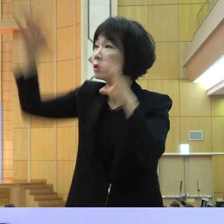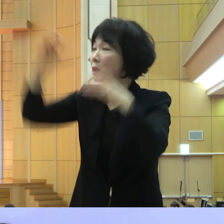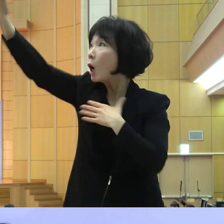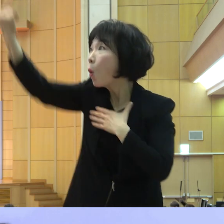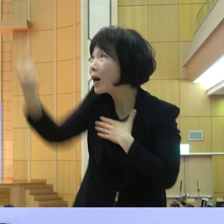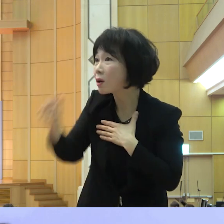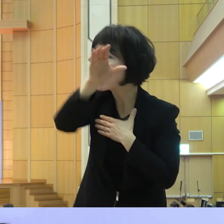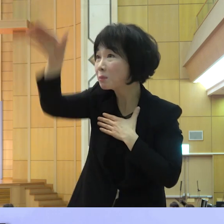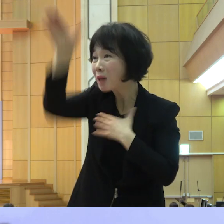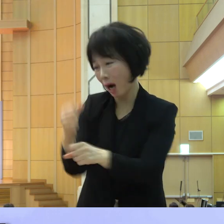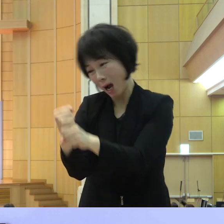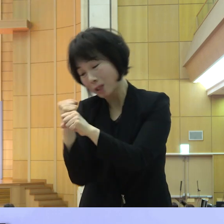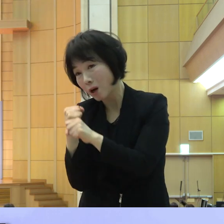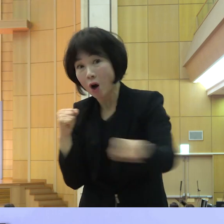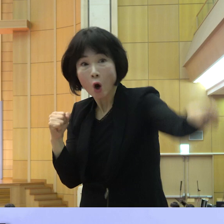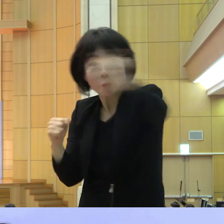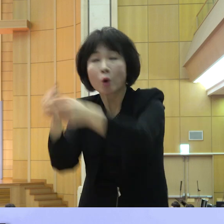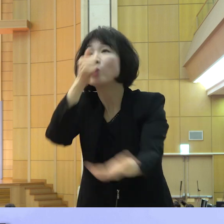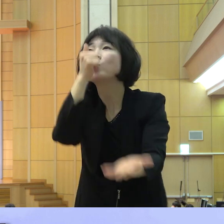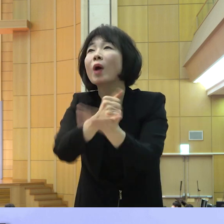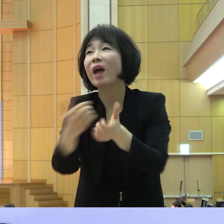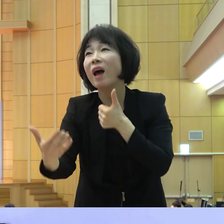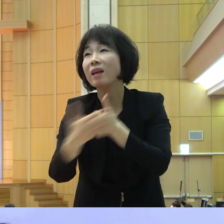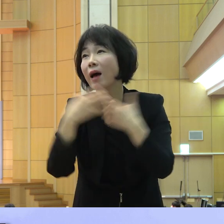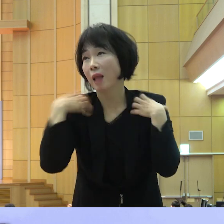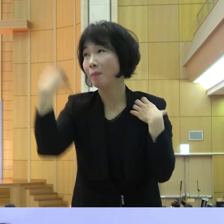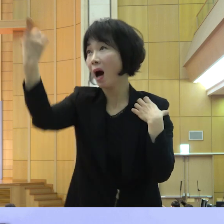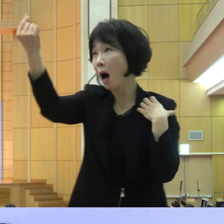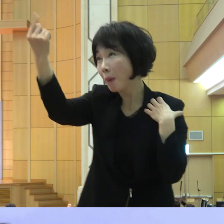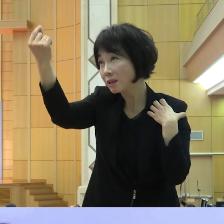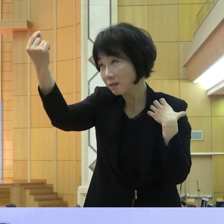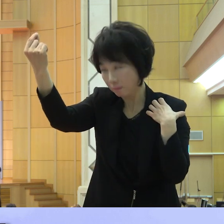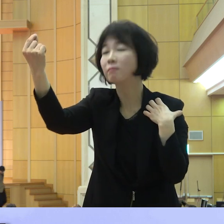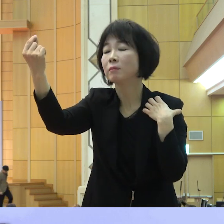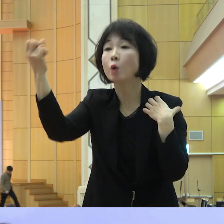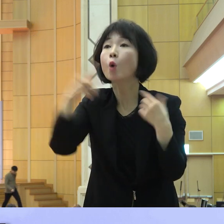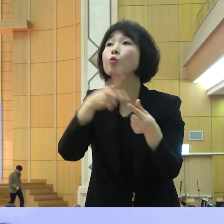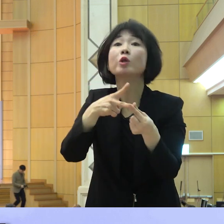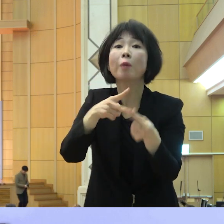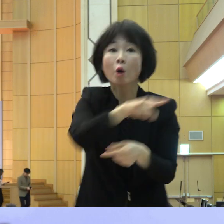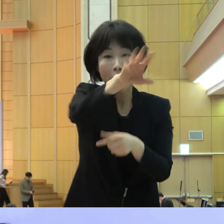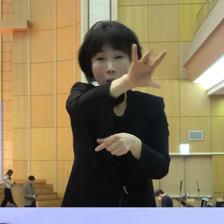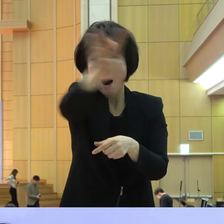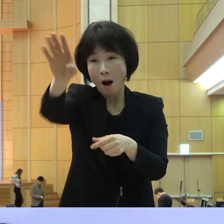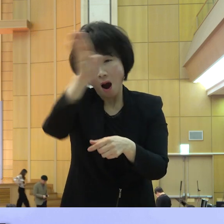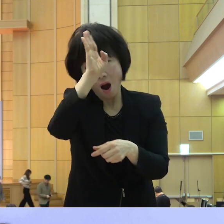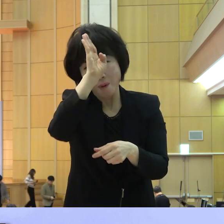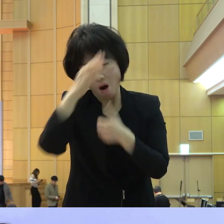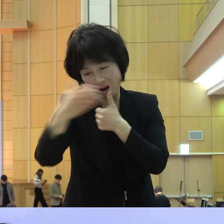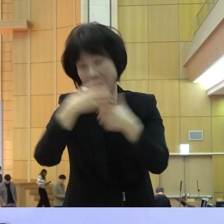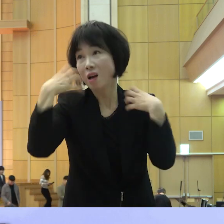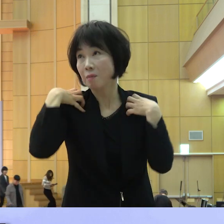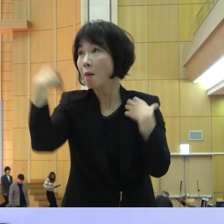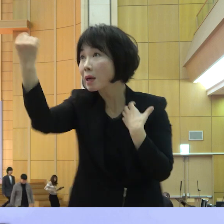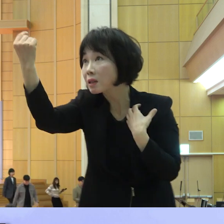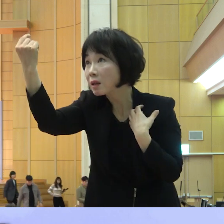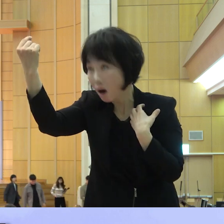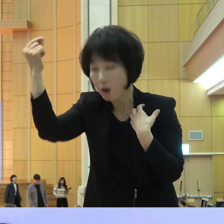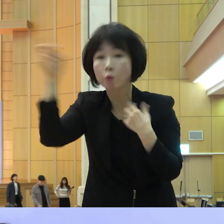지실 때 우리의 죄를 짊어지셨습니다. 우리의 질병도